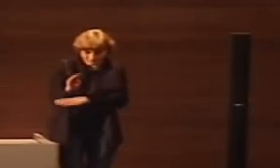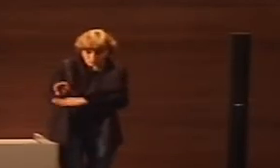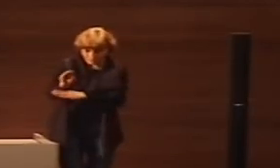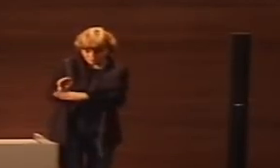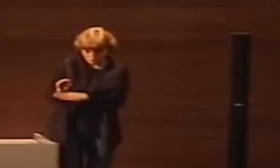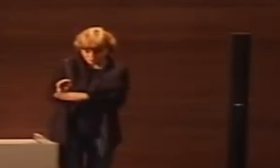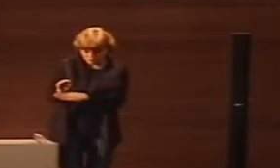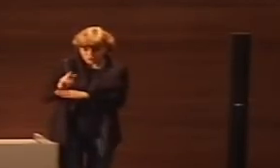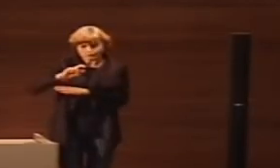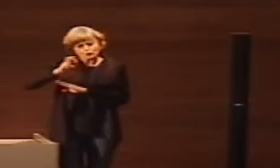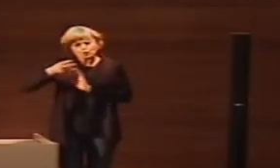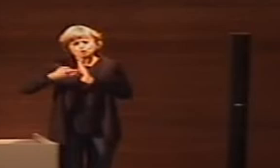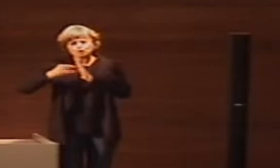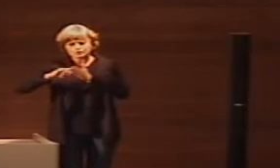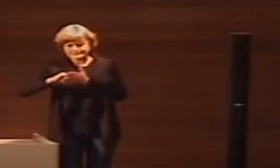sistema